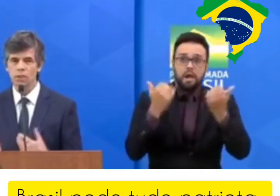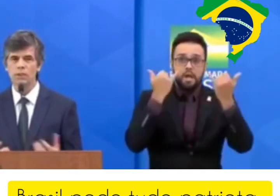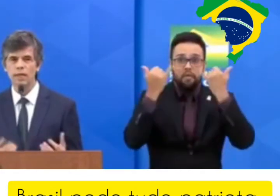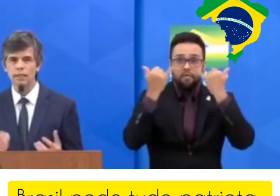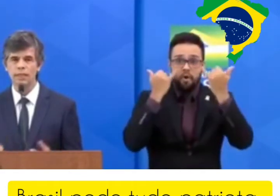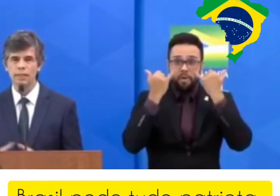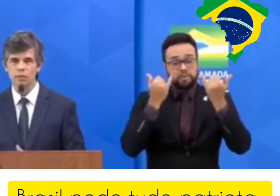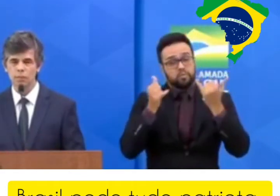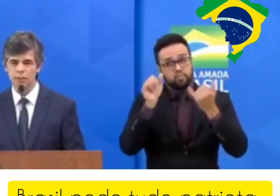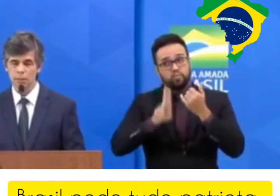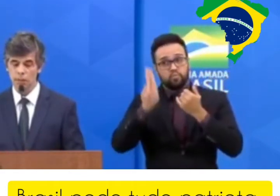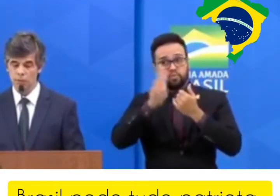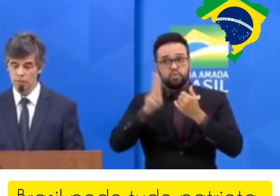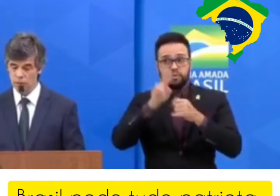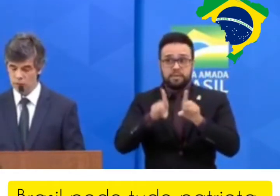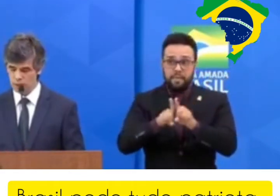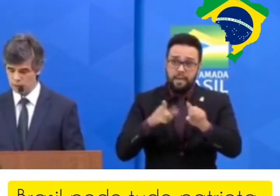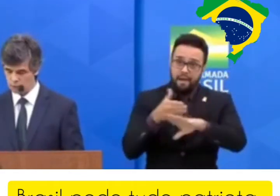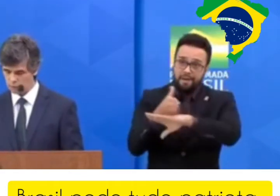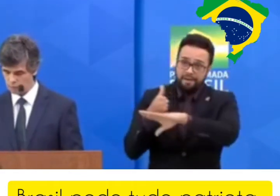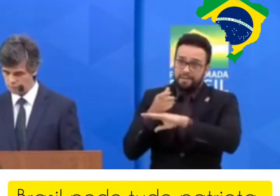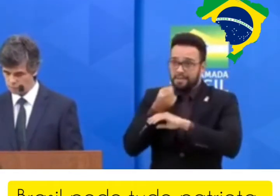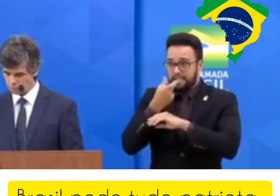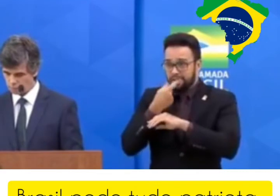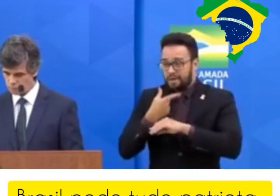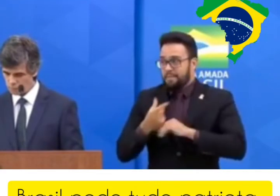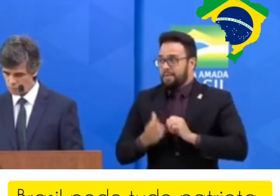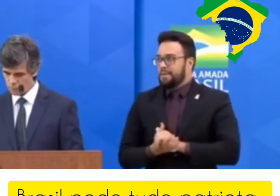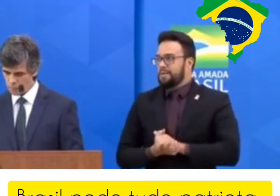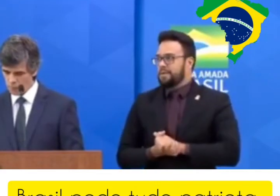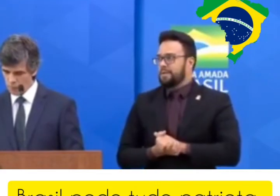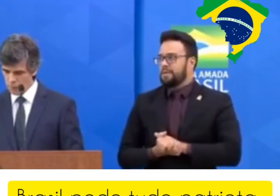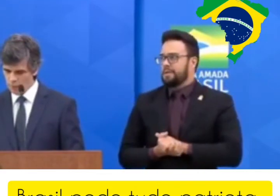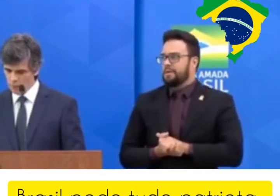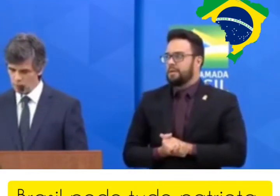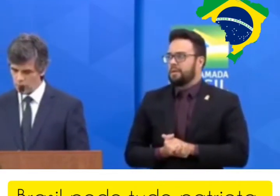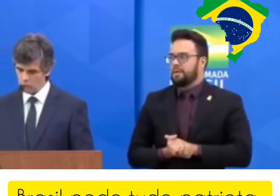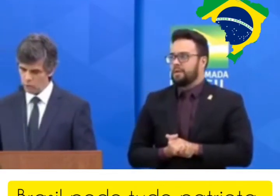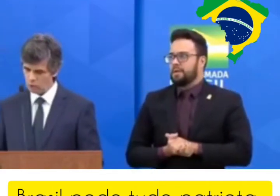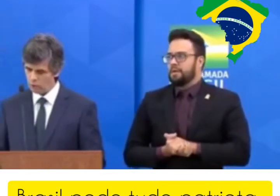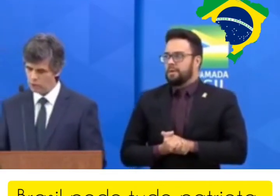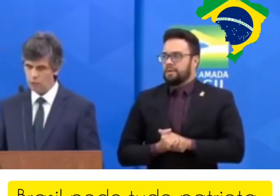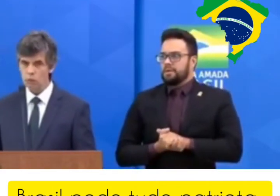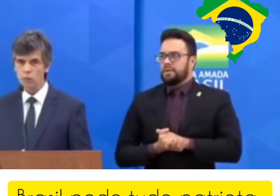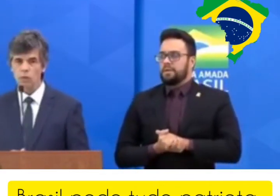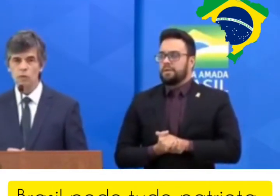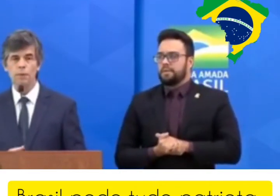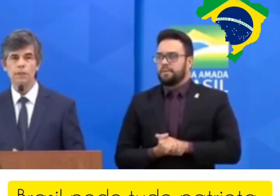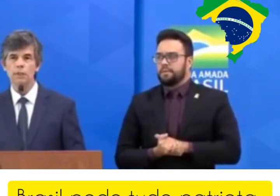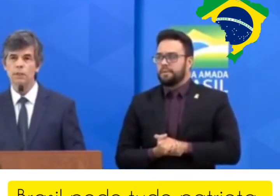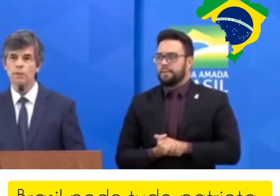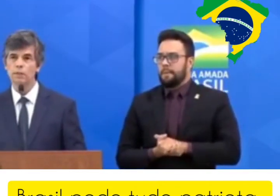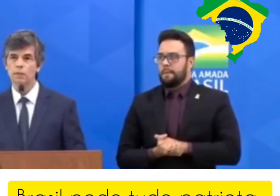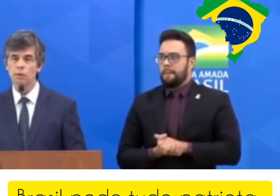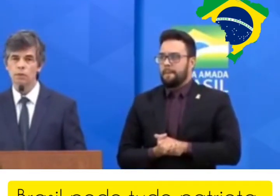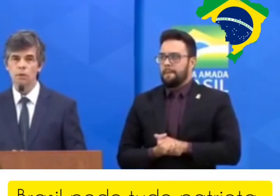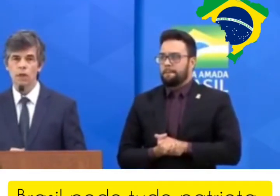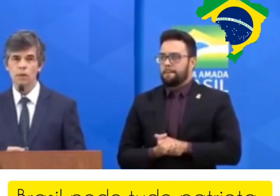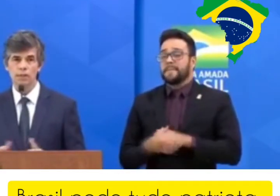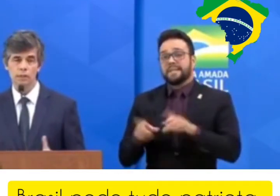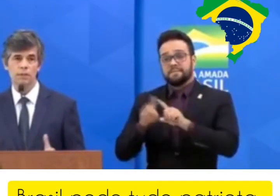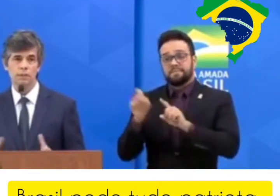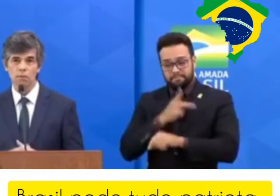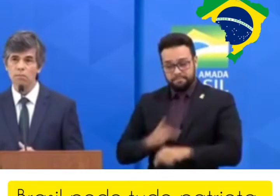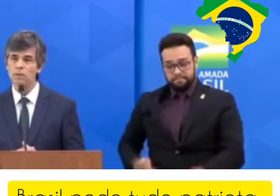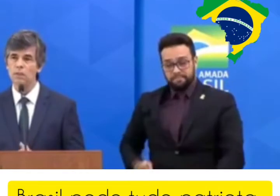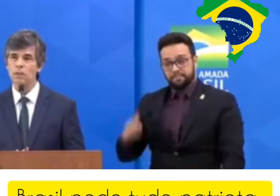consiga utilizar, ter acesso a medicamentos que vão ajudar nisso, né? E aí, como eu digo, eu recebo do presidente